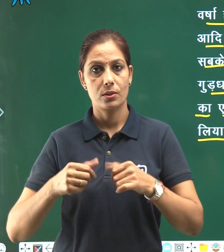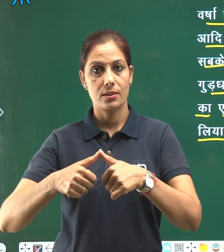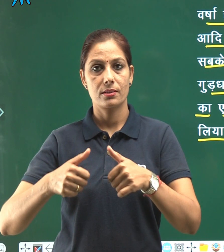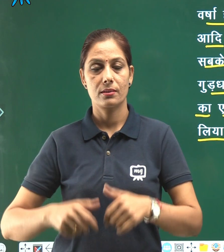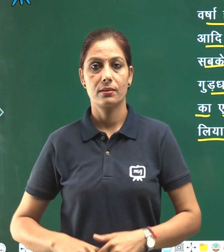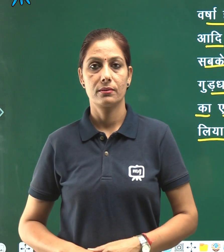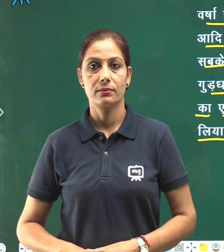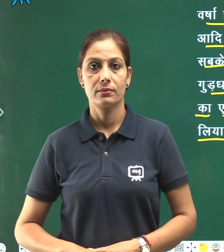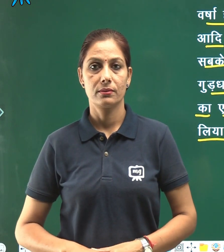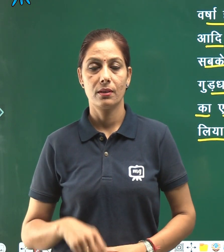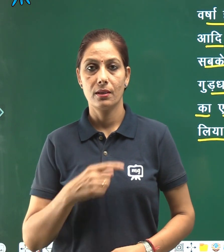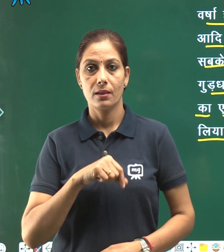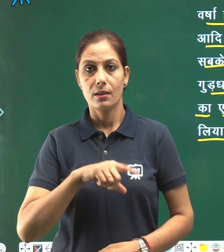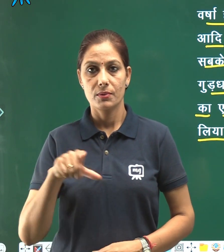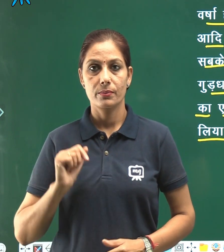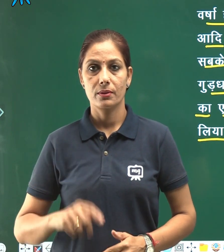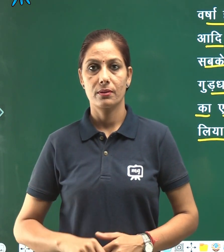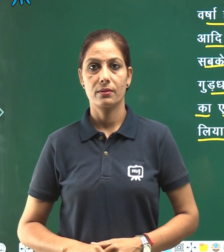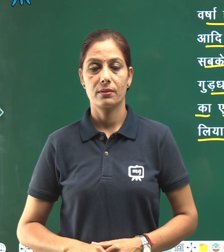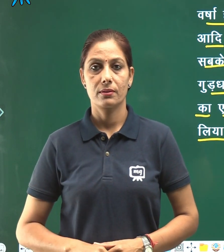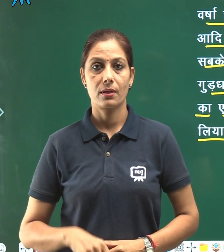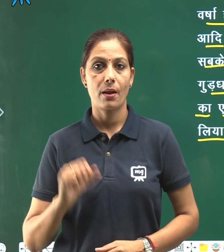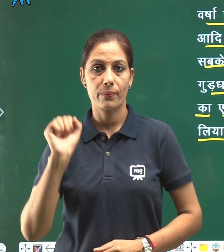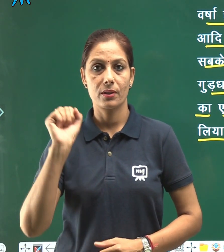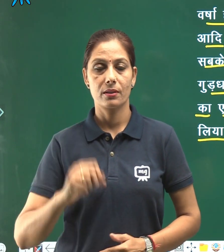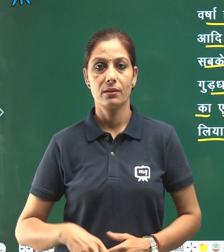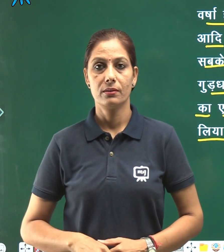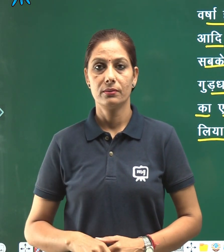प्रश्नोत्तर। इन्हें आप अपनी